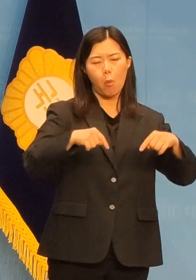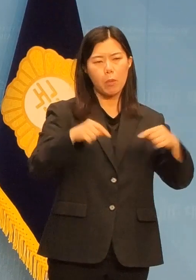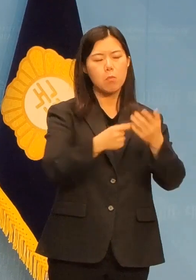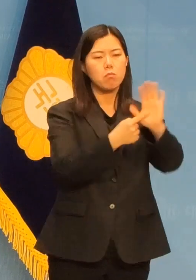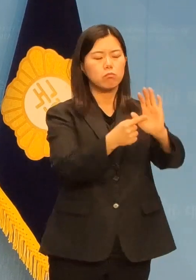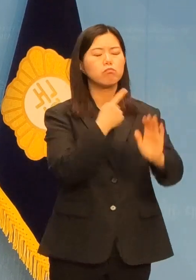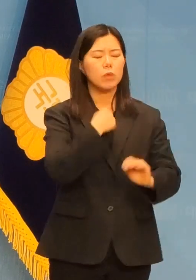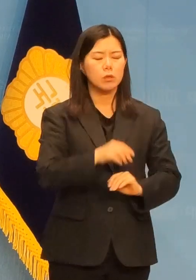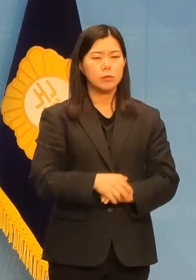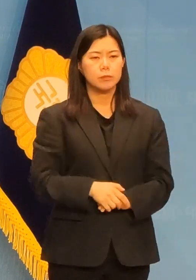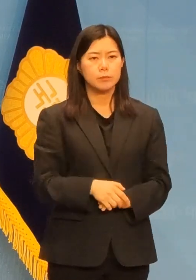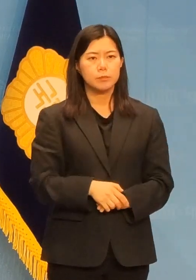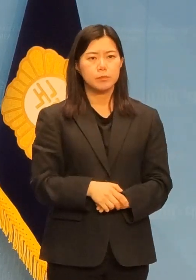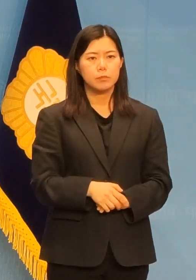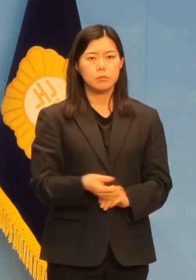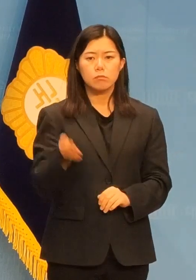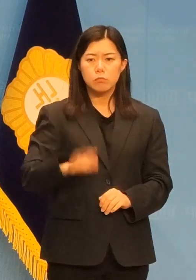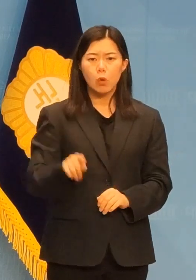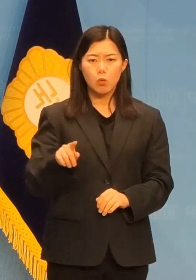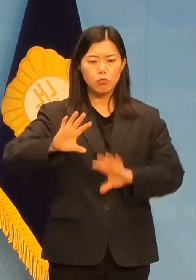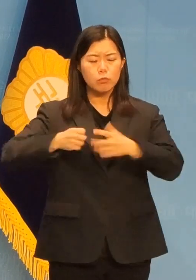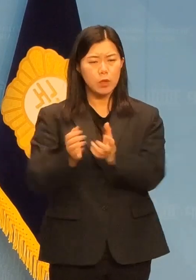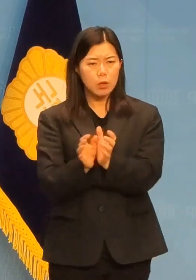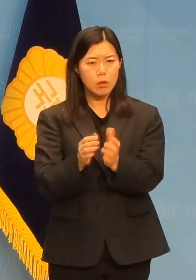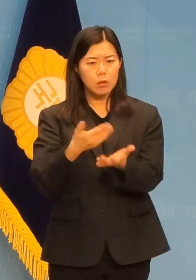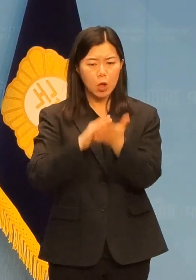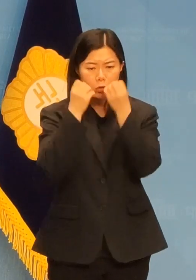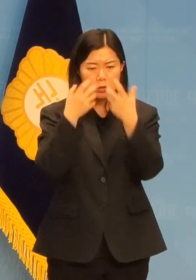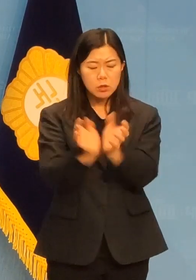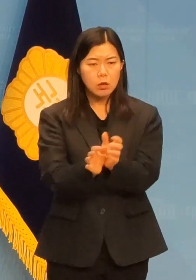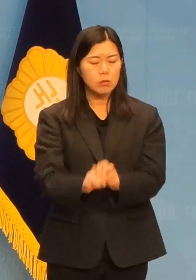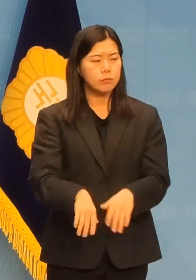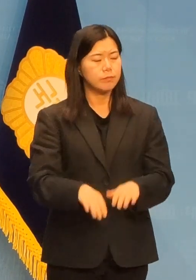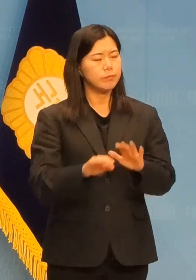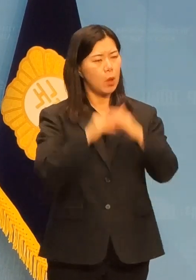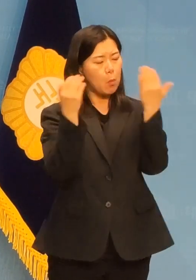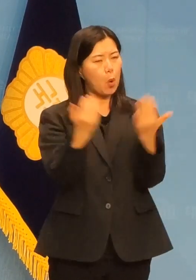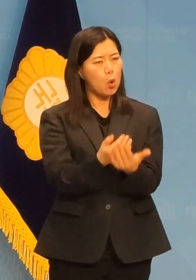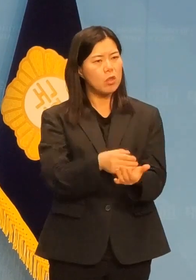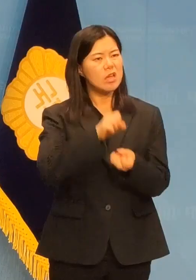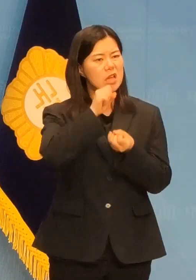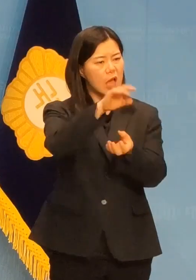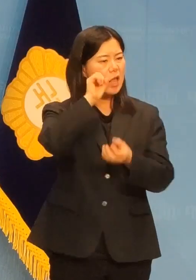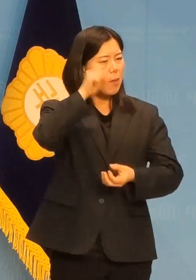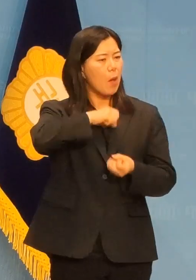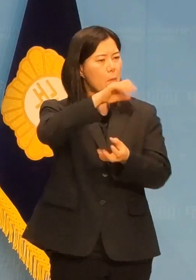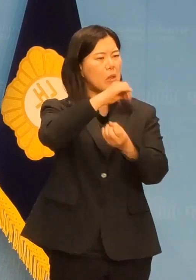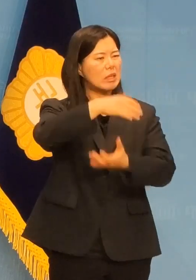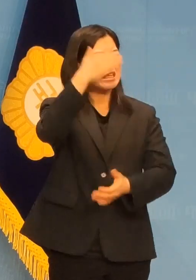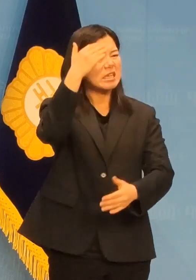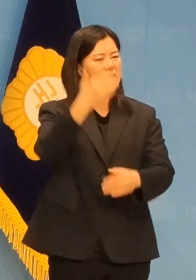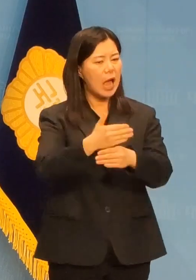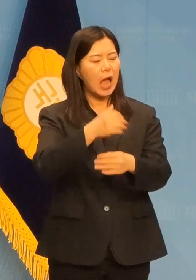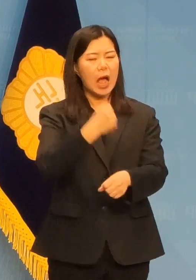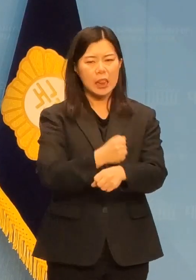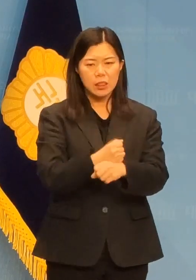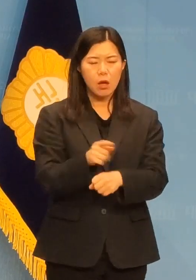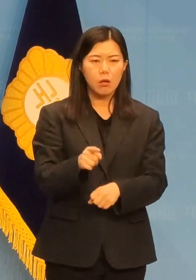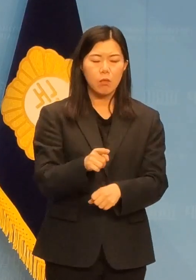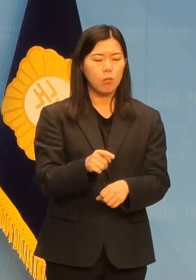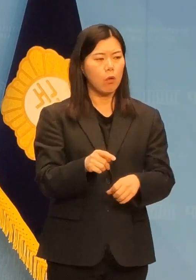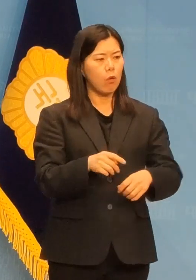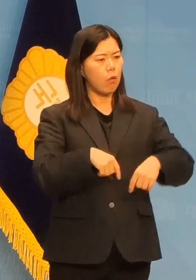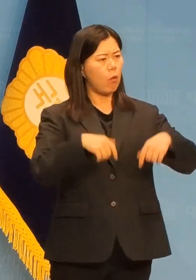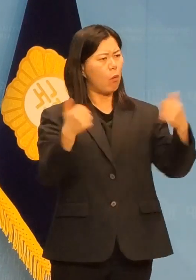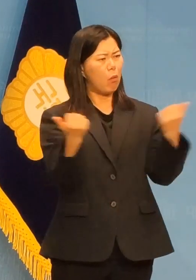밝히기도 했습니다. 그런데 국민의힘과 개혁신당은 모든 문제를 새벽 배송 금지로 수렴시켜 합리적인 논의를